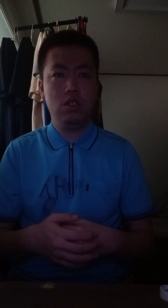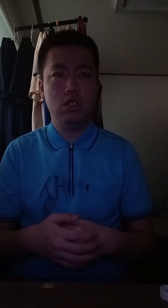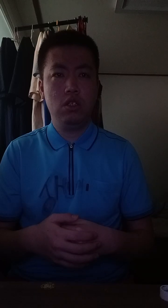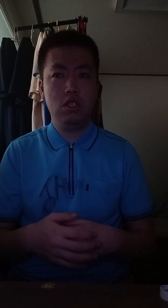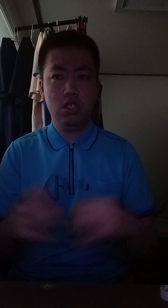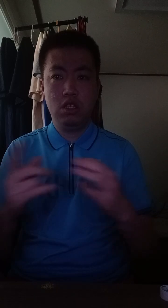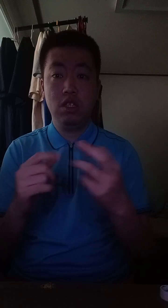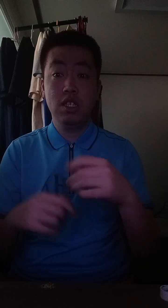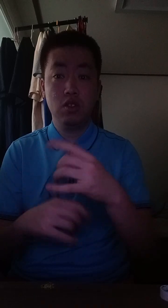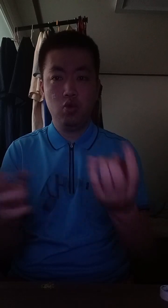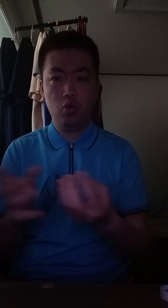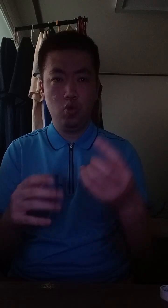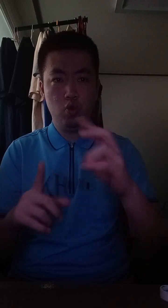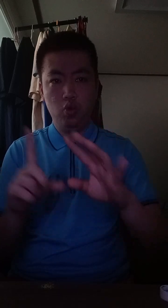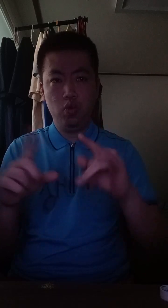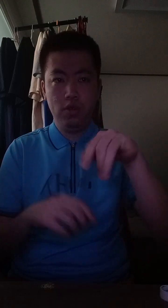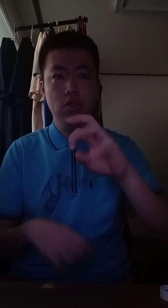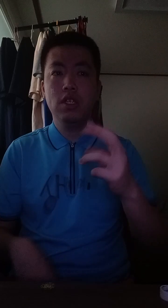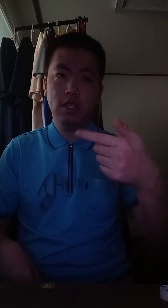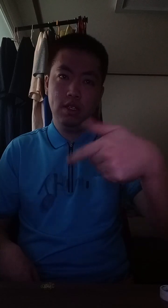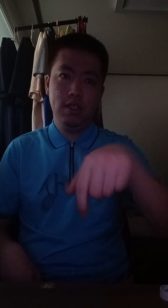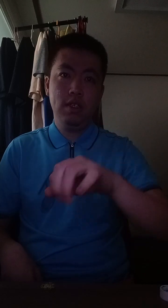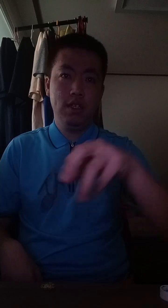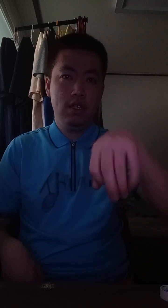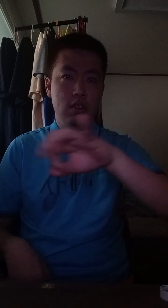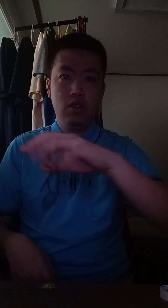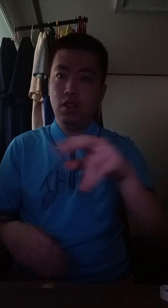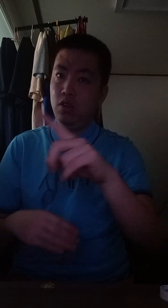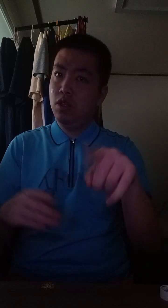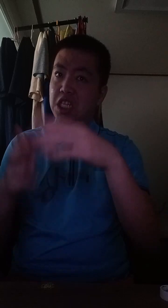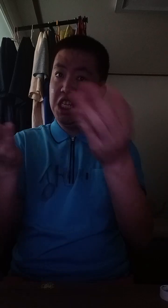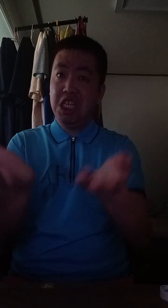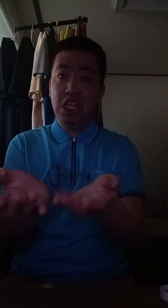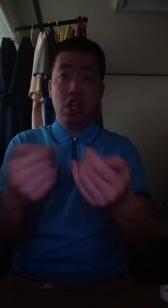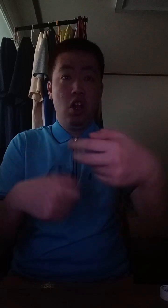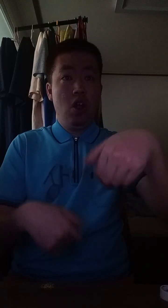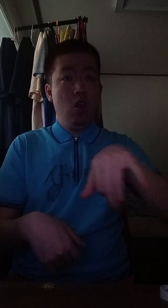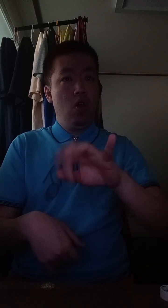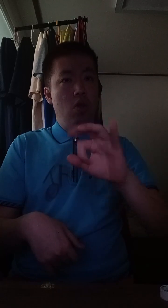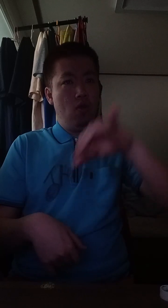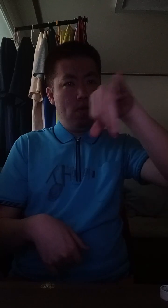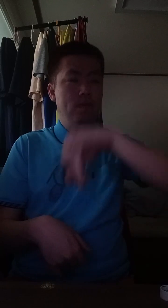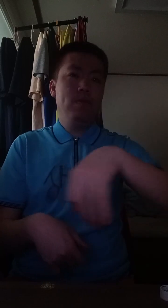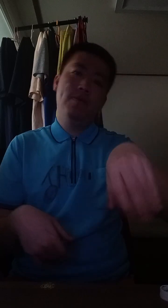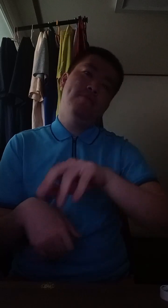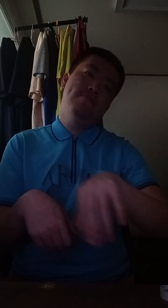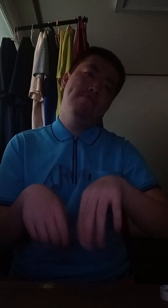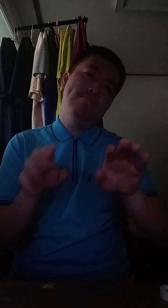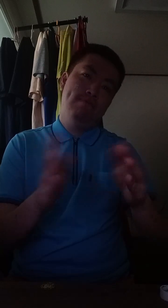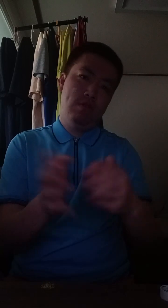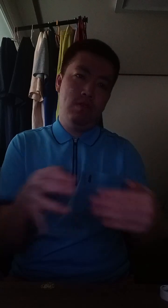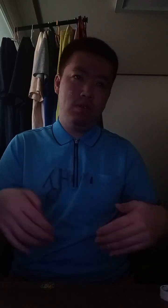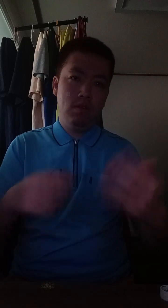지난 21일 오후 7시 40분쯤엔 서울 1호선 신길역 동인천 급행열차 플랫폼에선